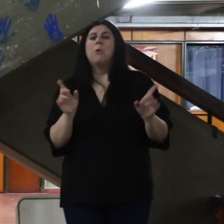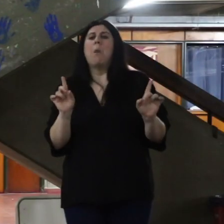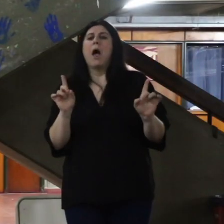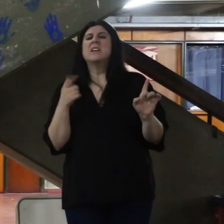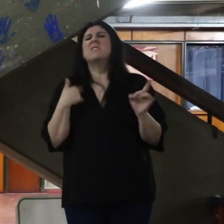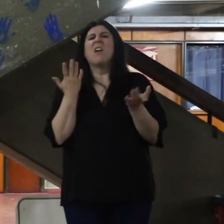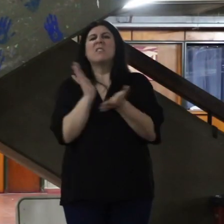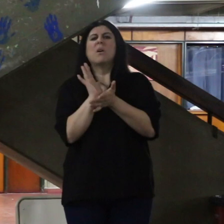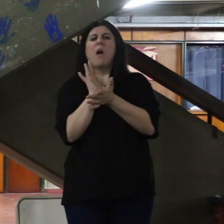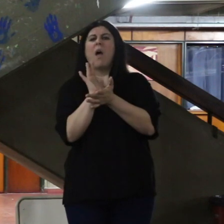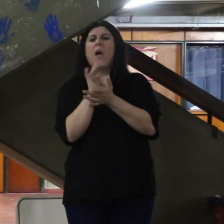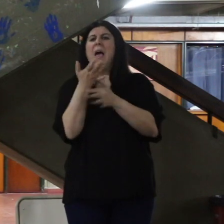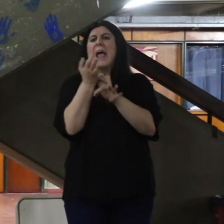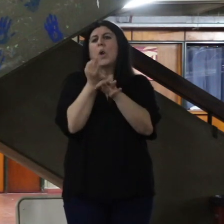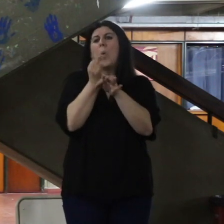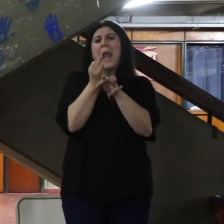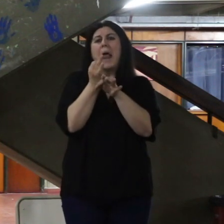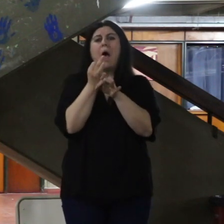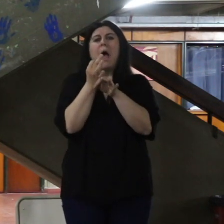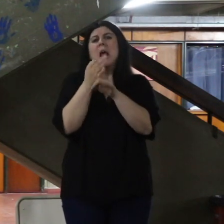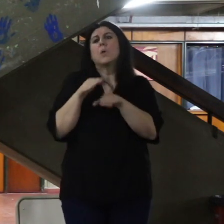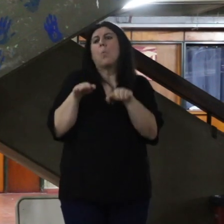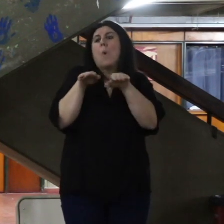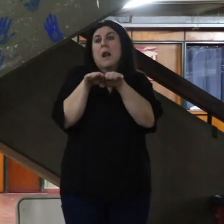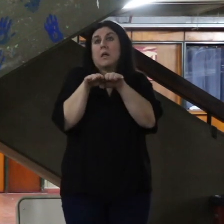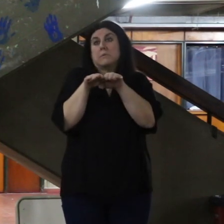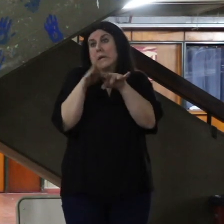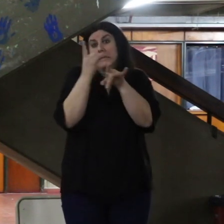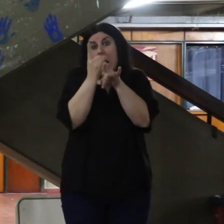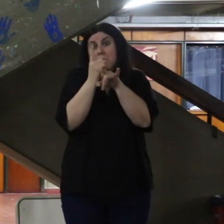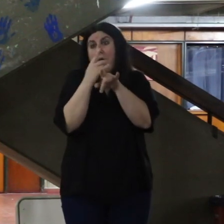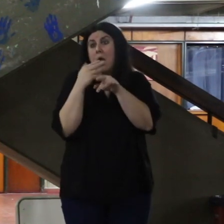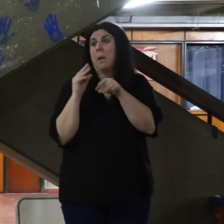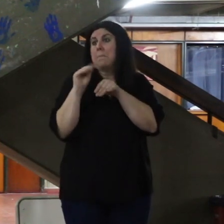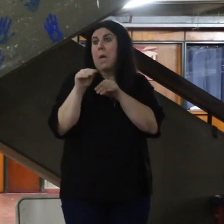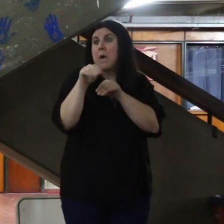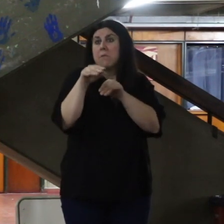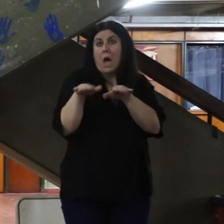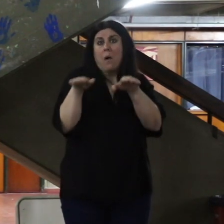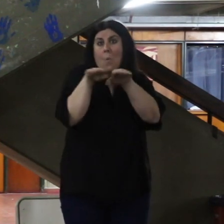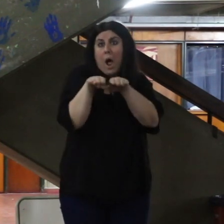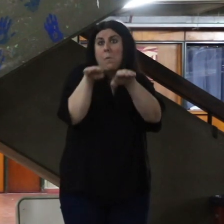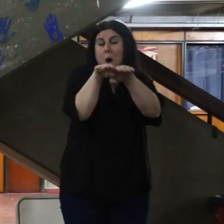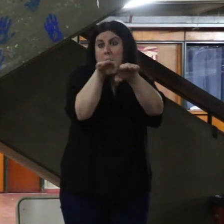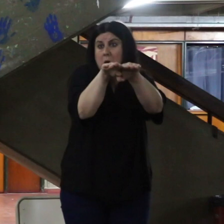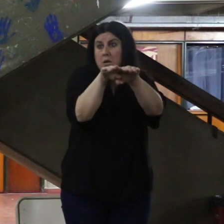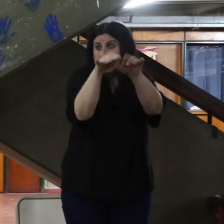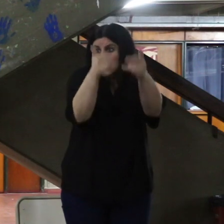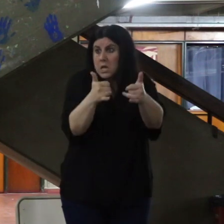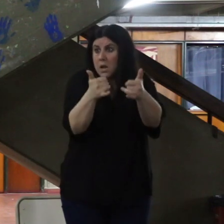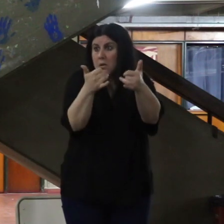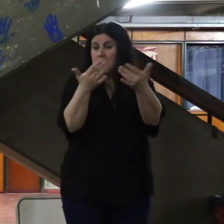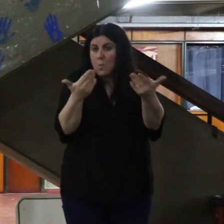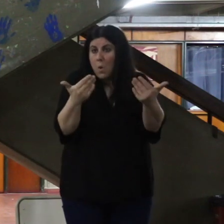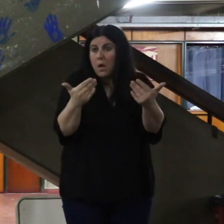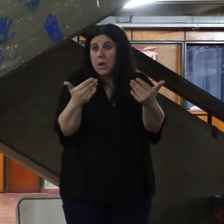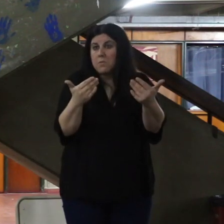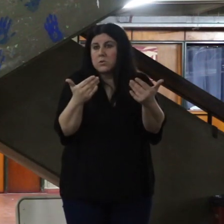La escuela justa es un horizonte, siempre se puede ser más justo, ¿sí? Ahora, lo que sí podemos hacer